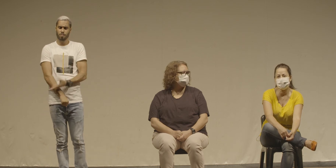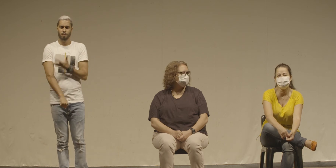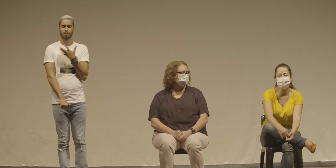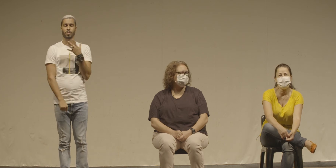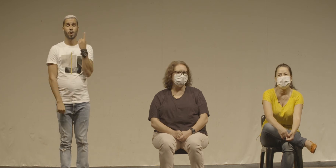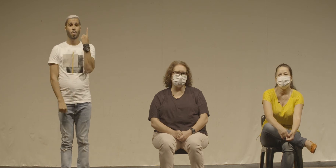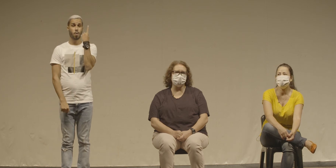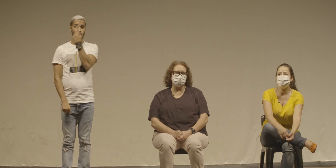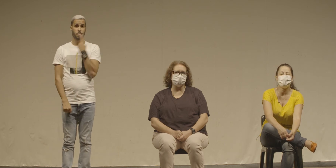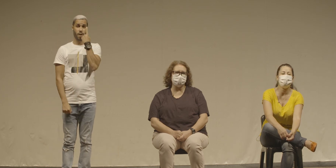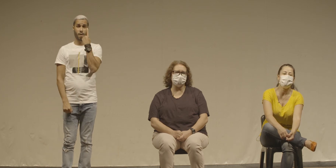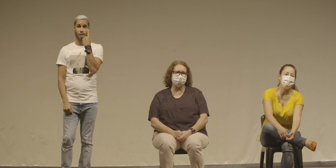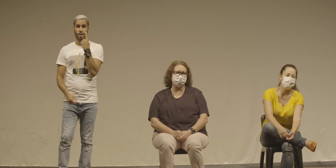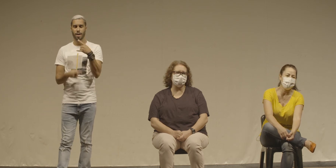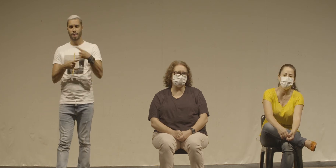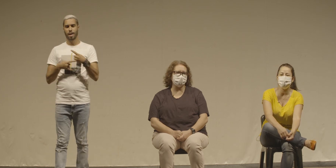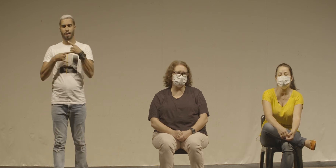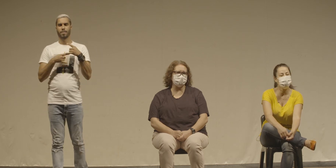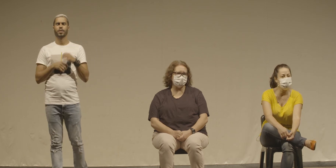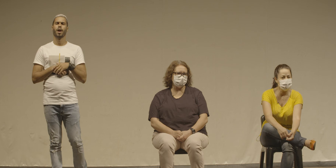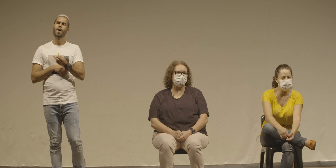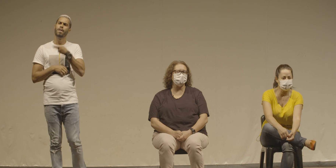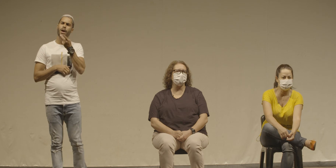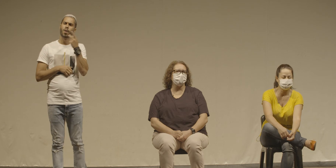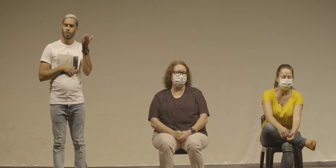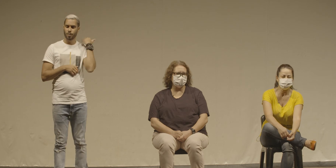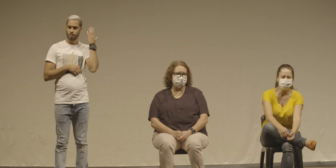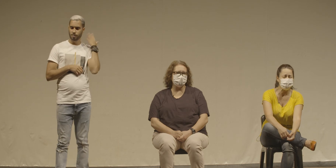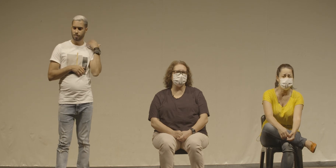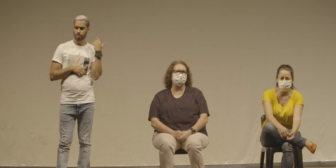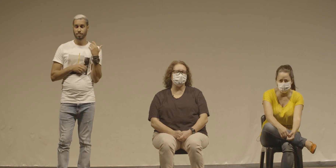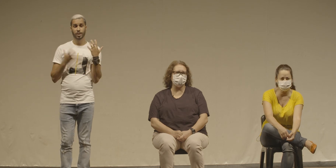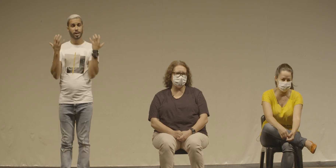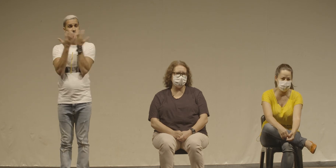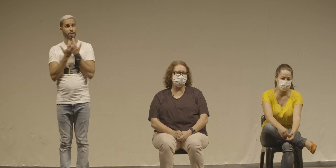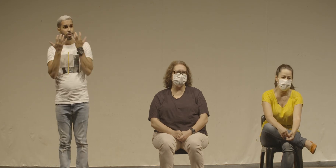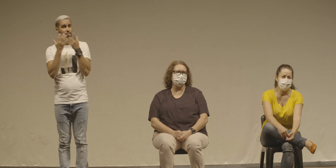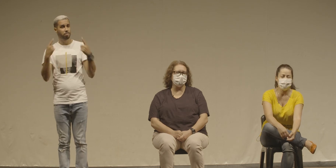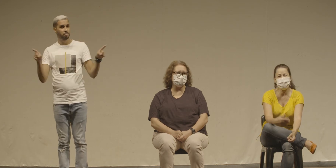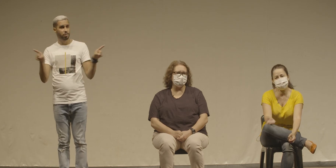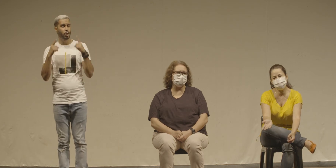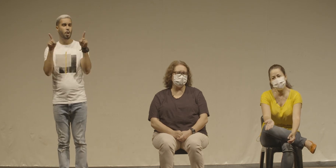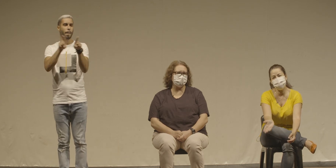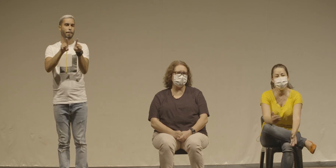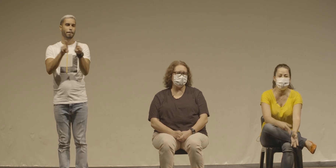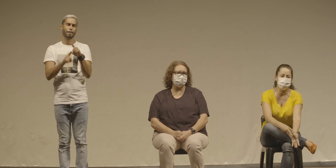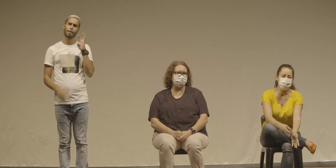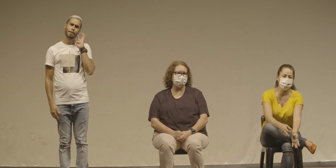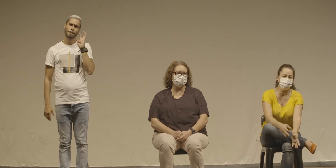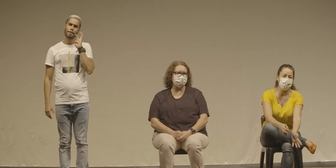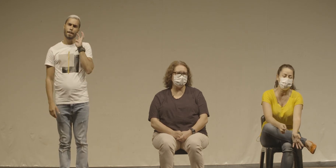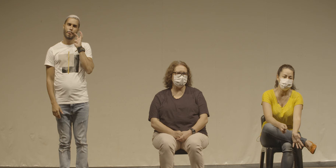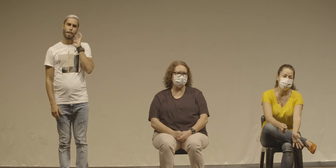de live, onde ela falou dessa época, cantou música, foi muito legal. E através dela a gente foi